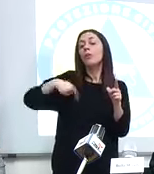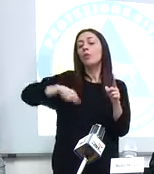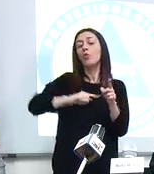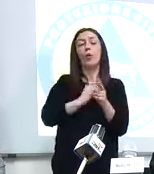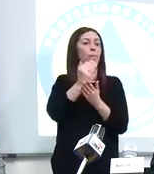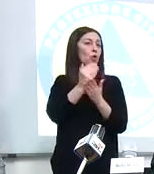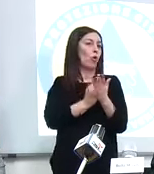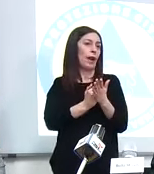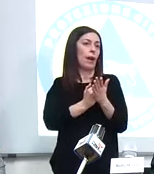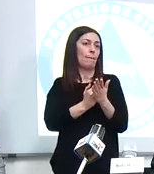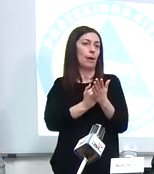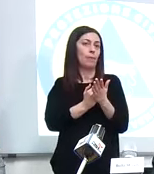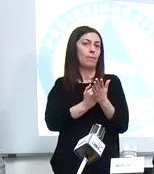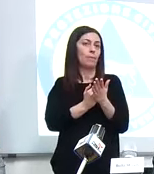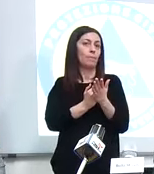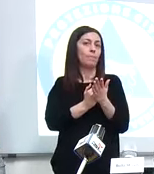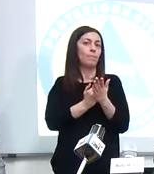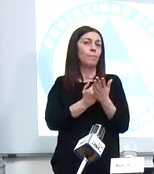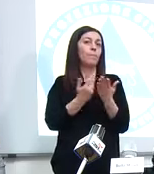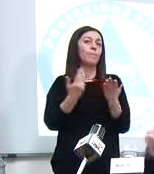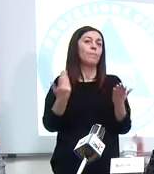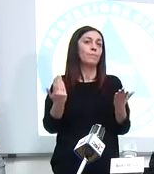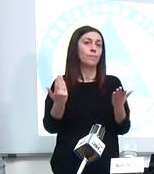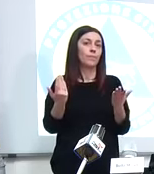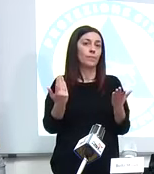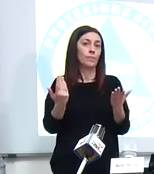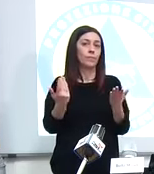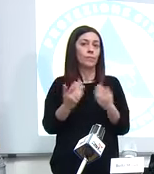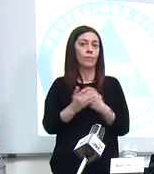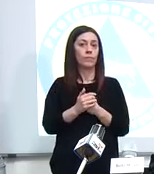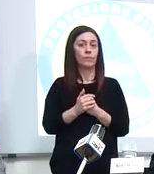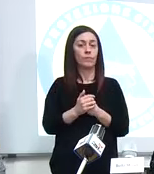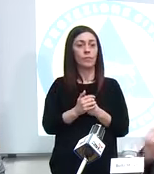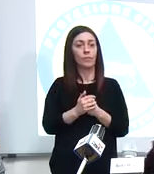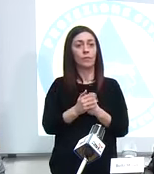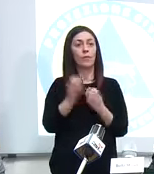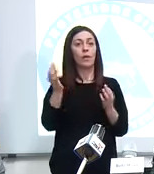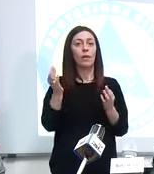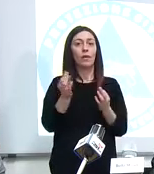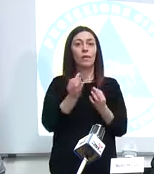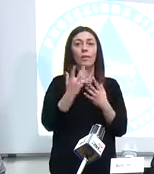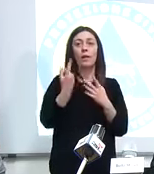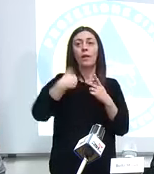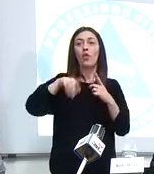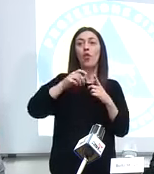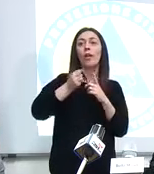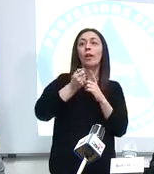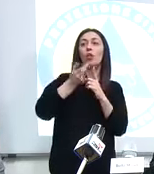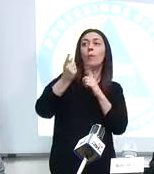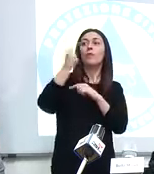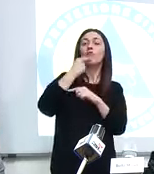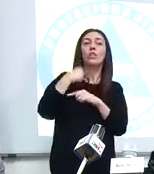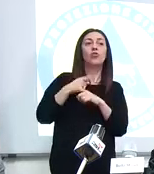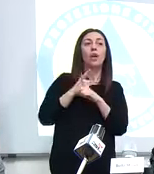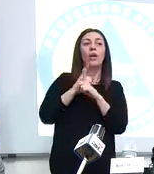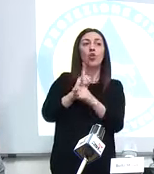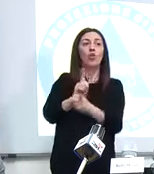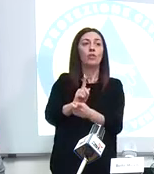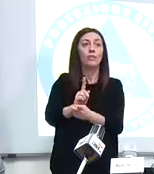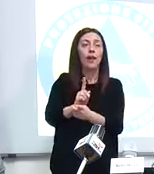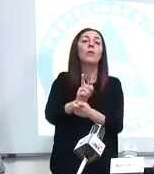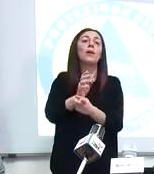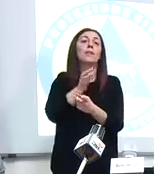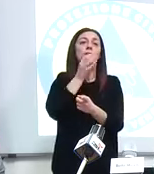così non fosse dovremmo aspettare di avere 6 mesi di consegne e poi fare tutte le vaccinazioni, il che naturalmente non